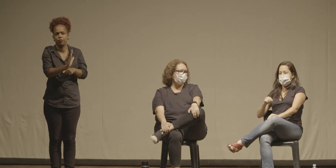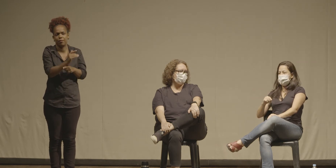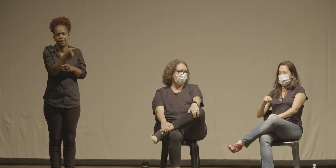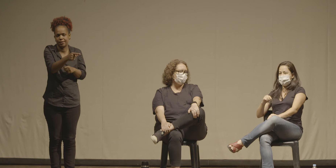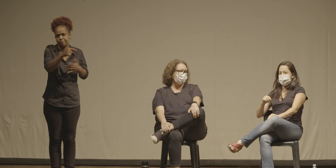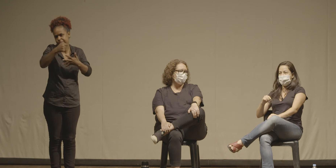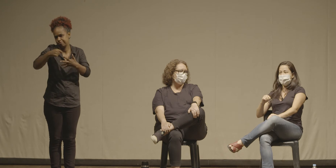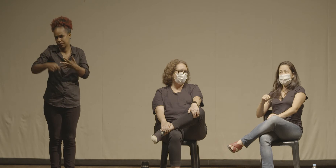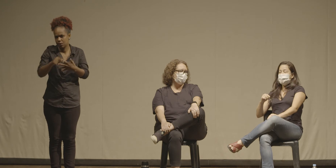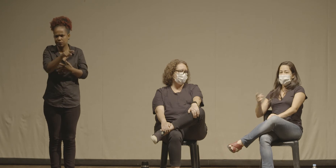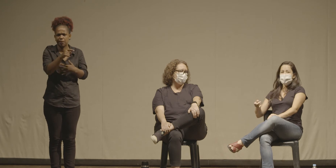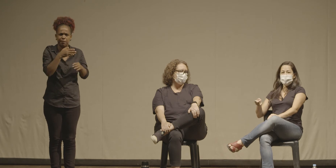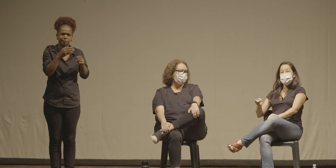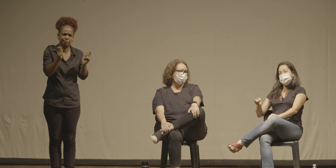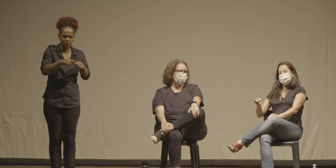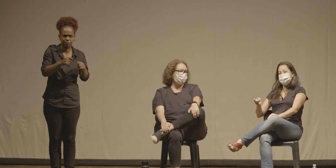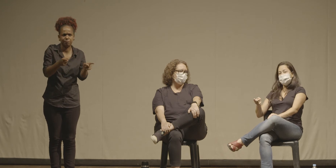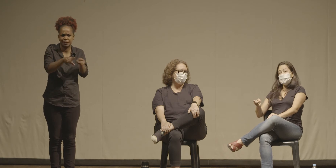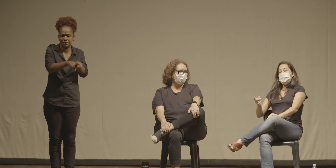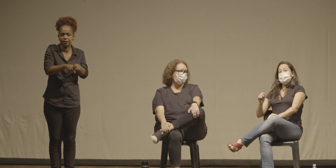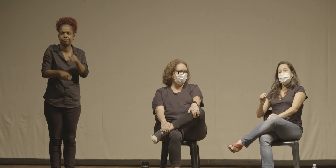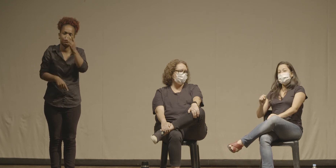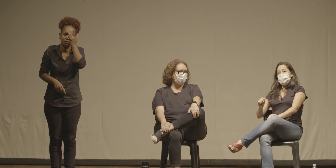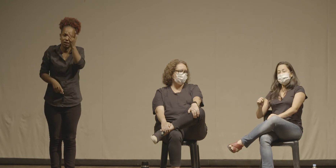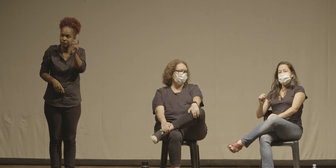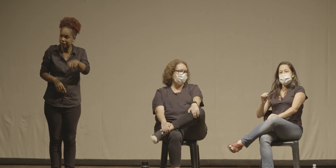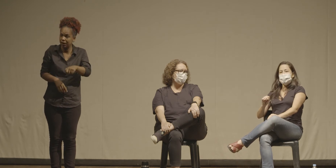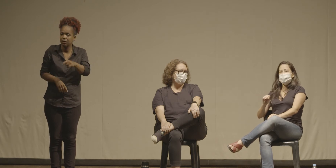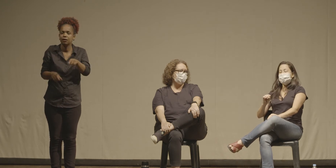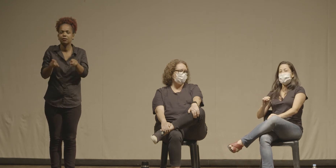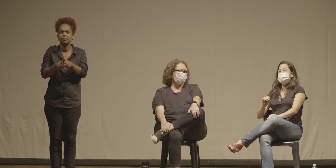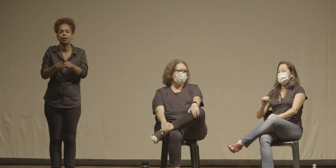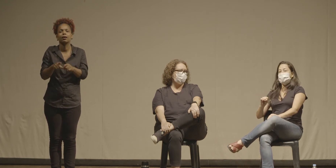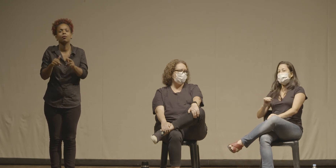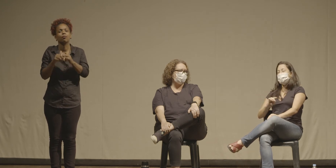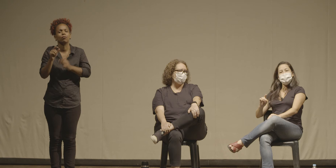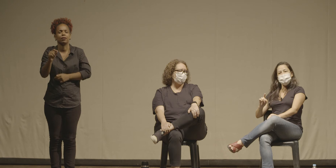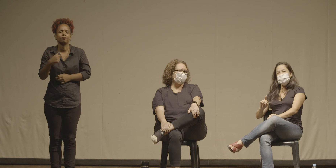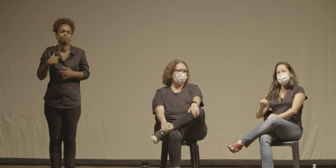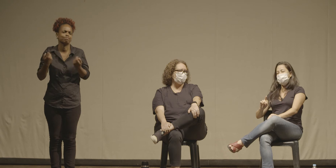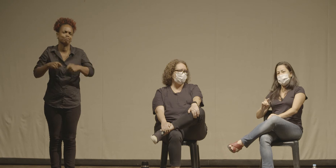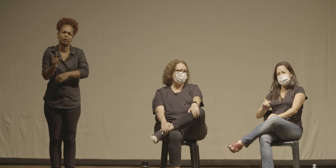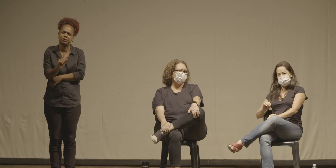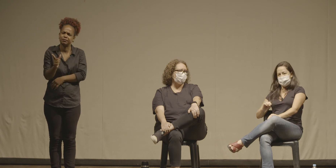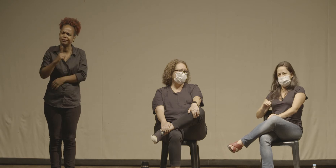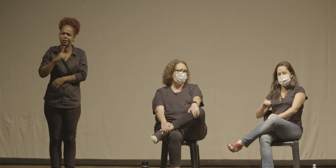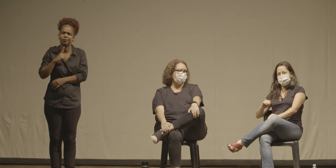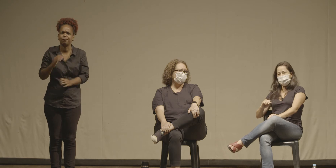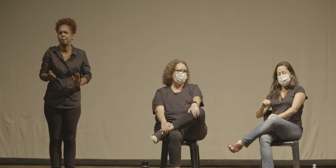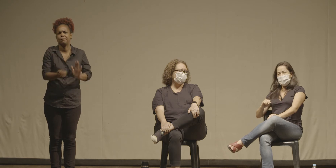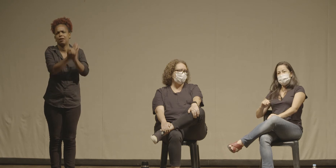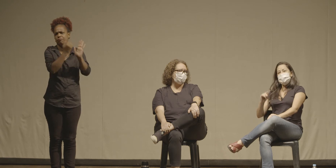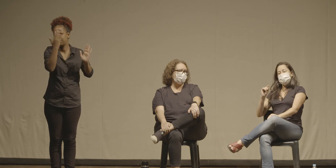você gostaria de participar? Já facilita. E também facilita o fato de que eu não preciso de uma grande